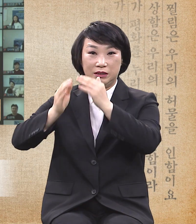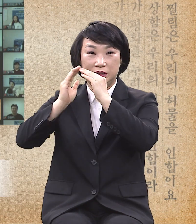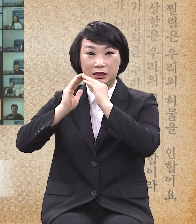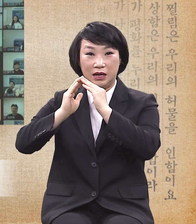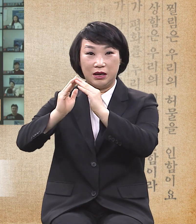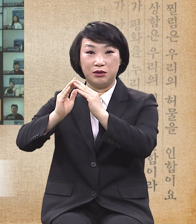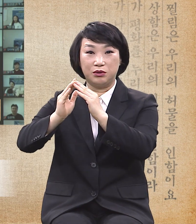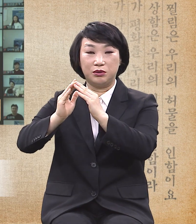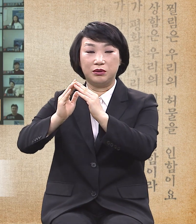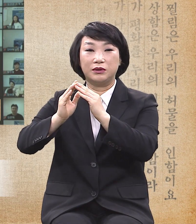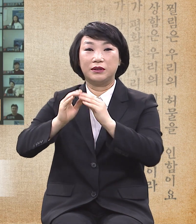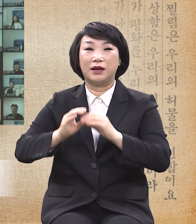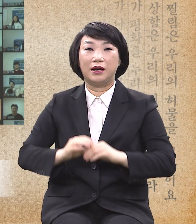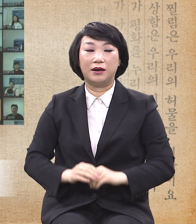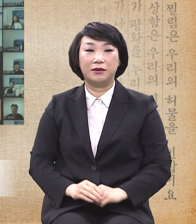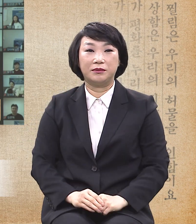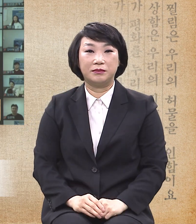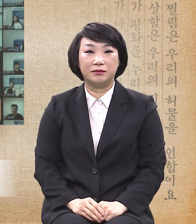닦아뒀는데